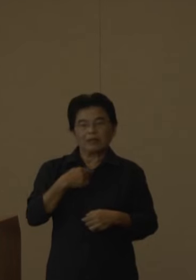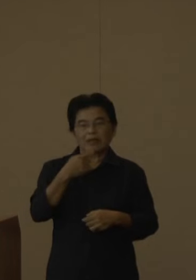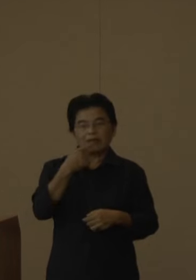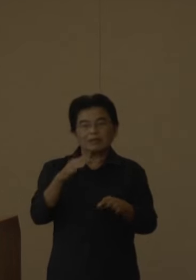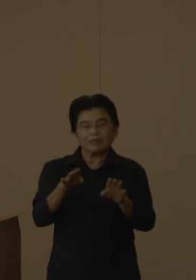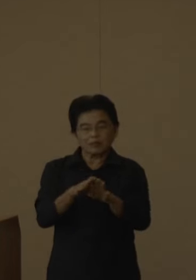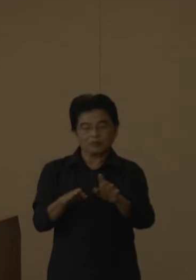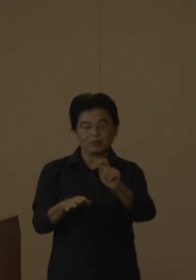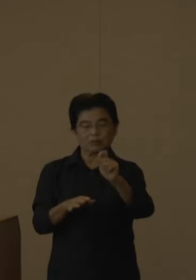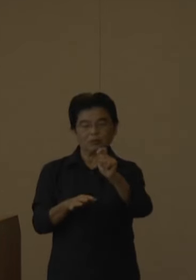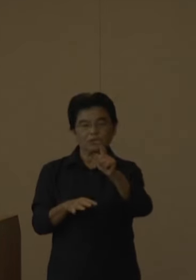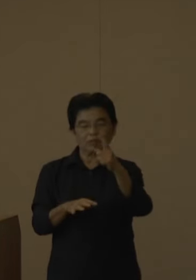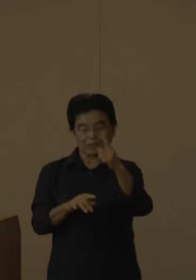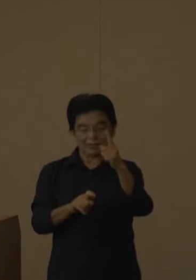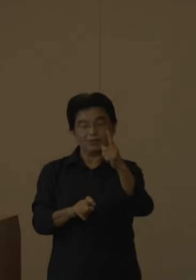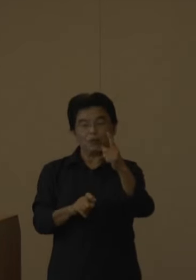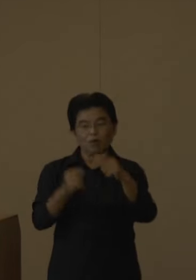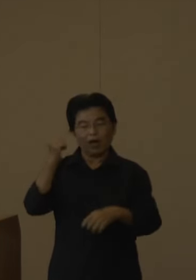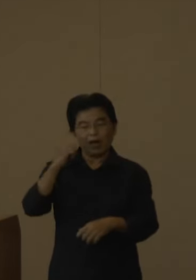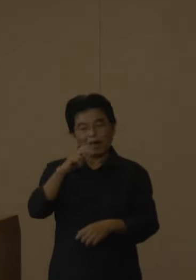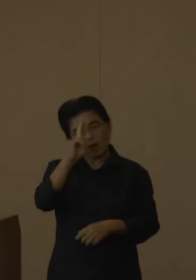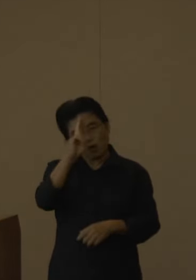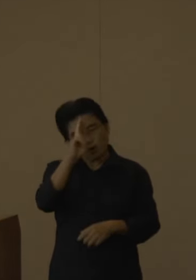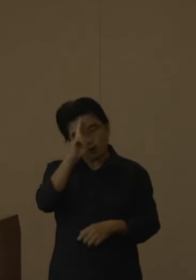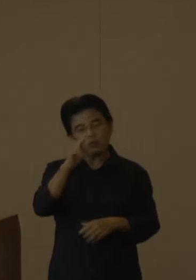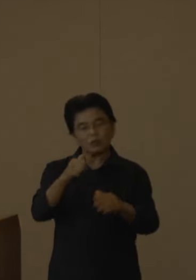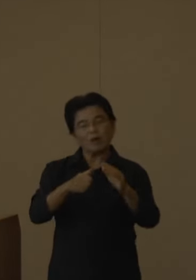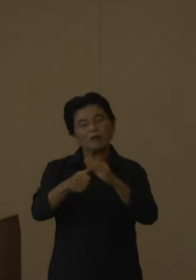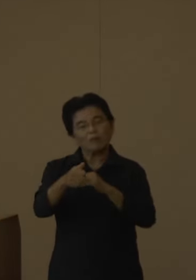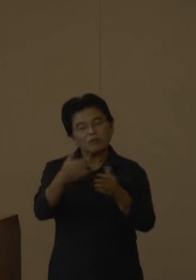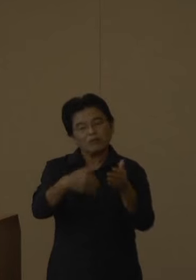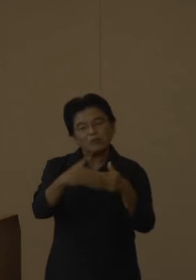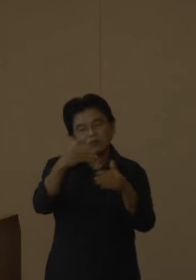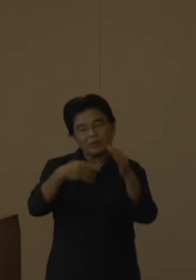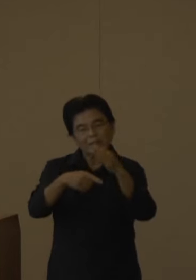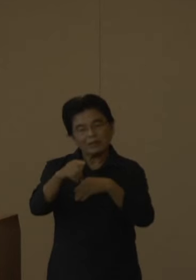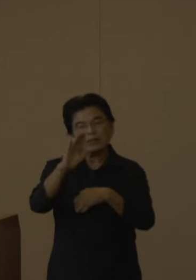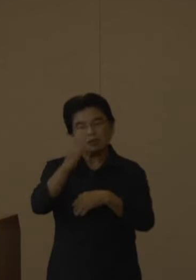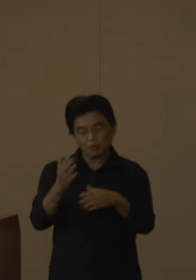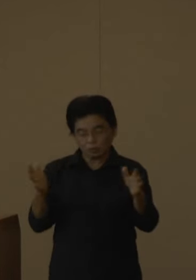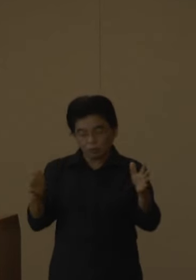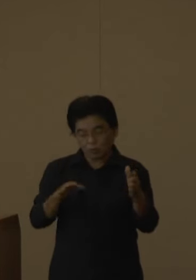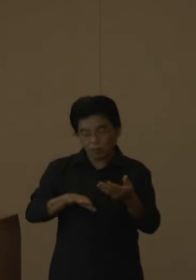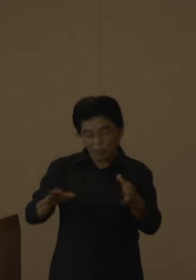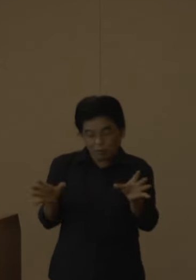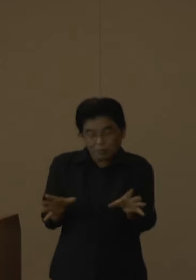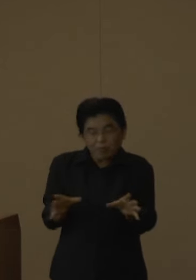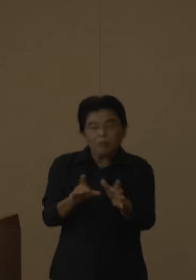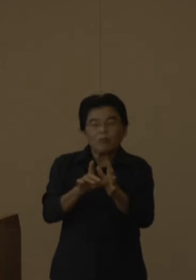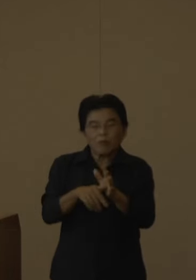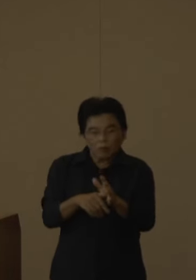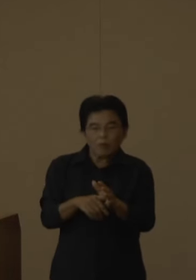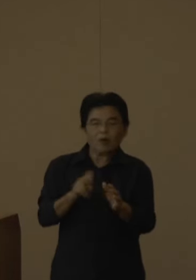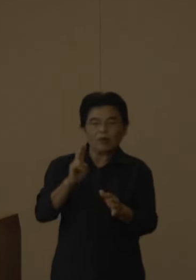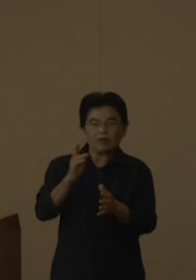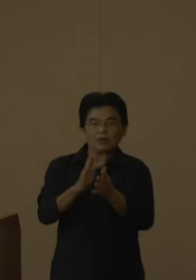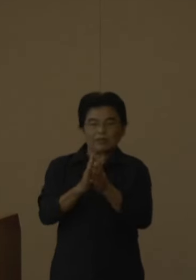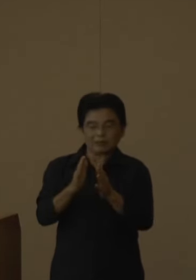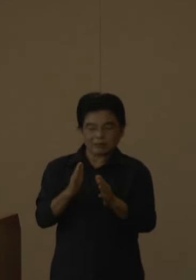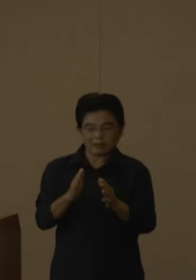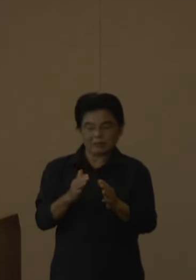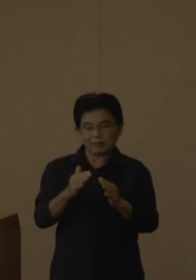ほぼ終日、お昼の時間帯の外出を除いては知事公舎で その連絡を待つということで待